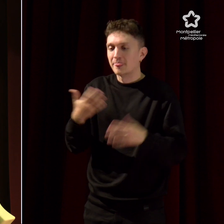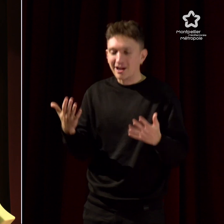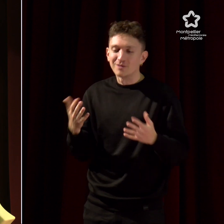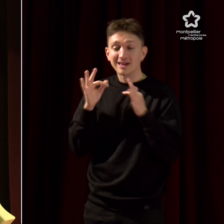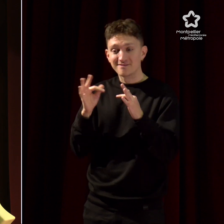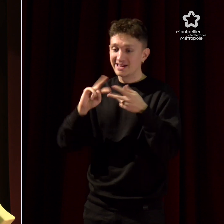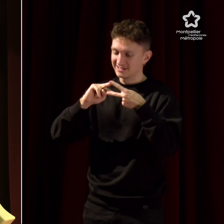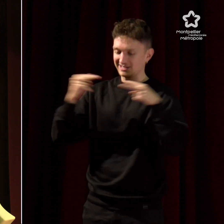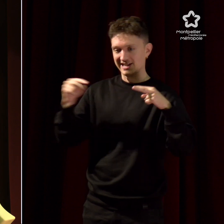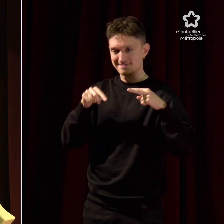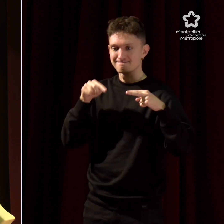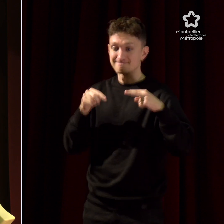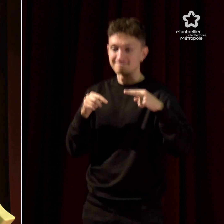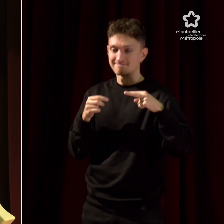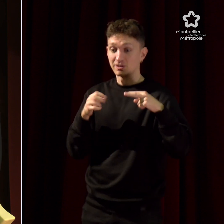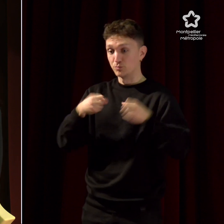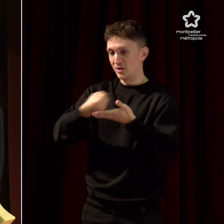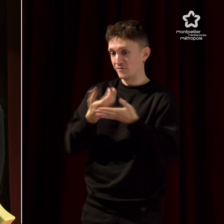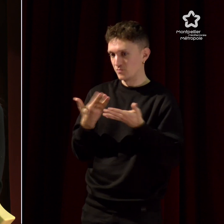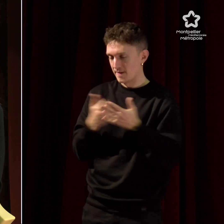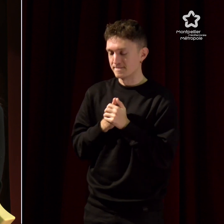génétiques, c'est que Néandertal, c'était des